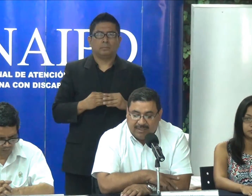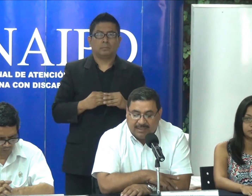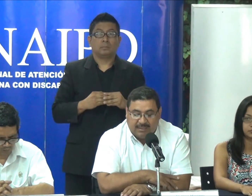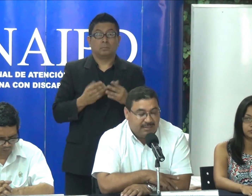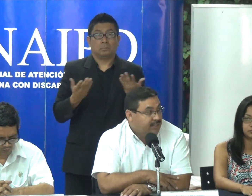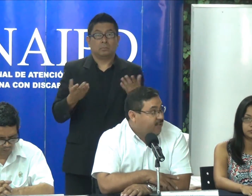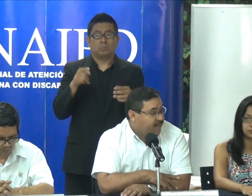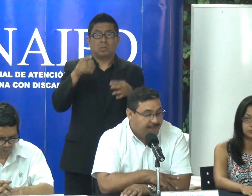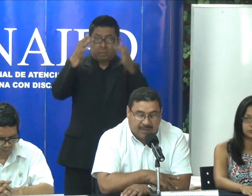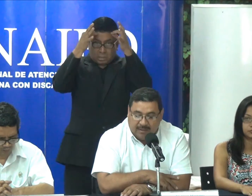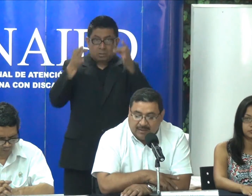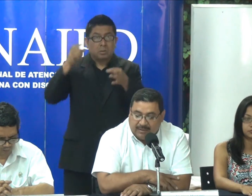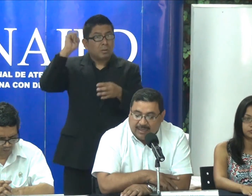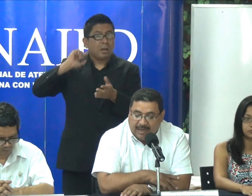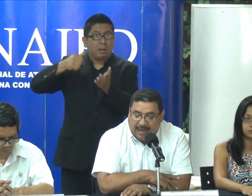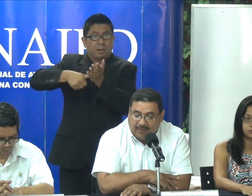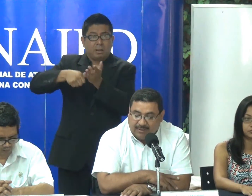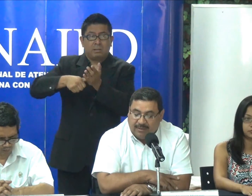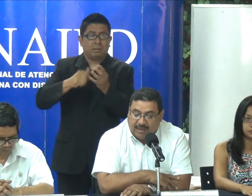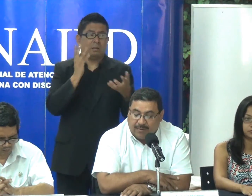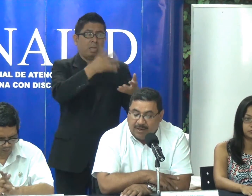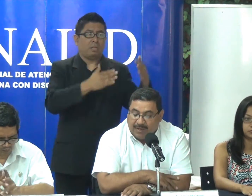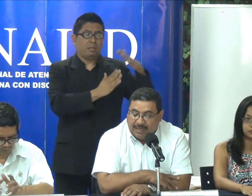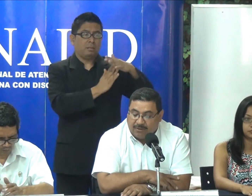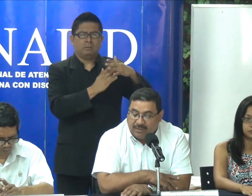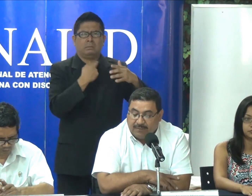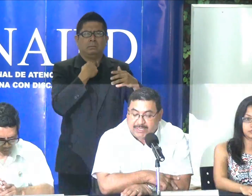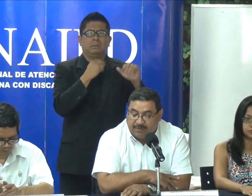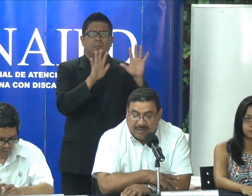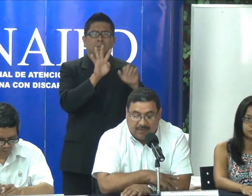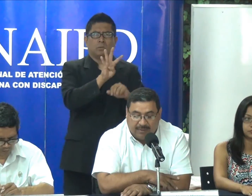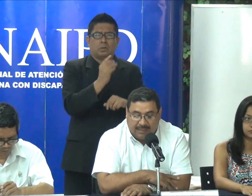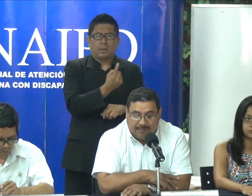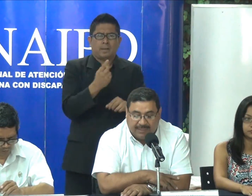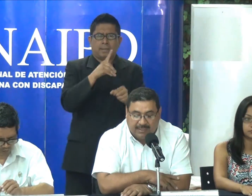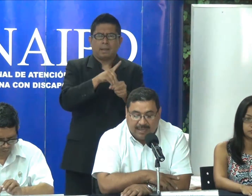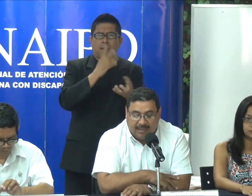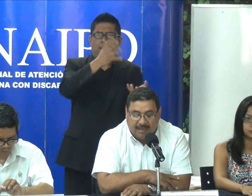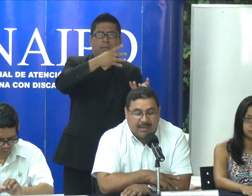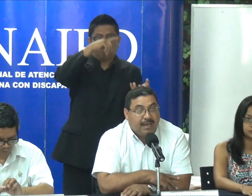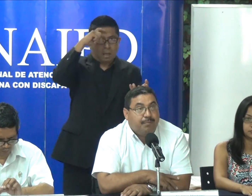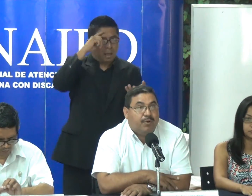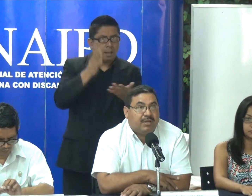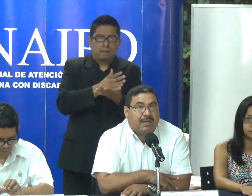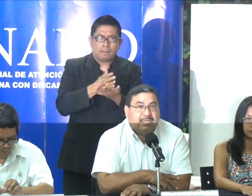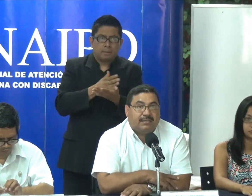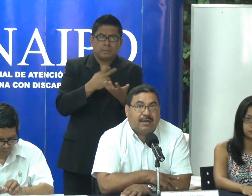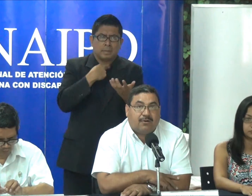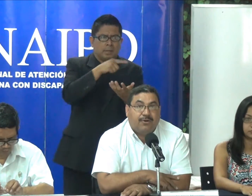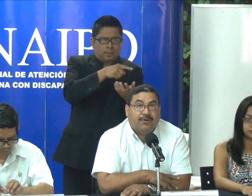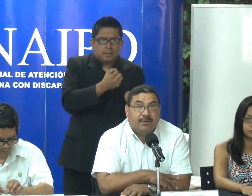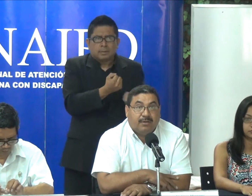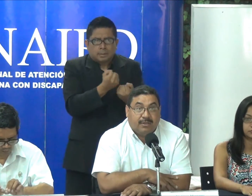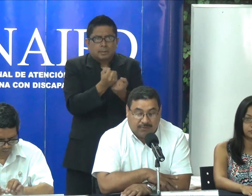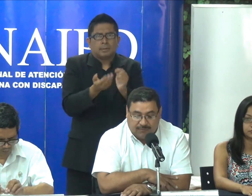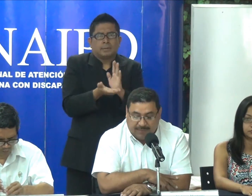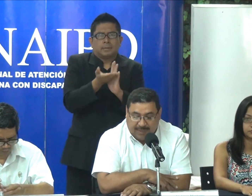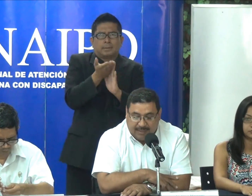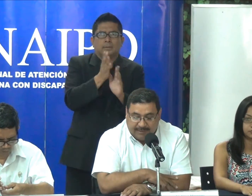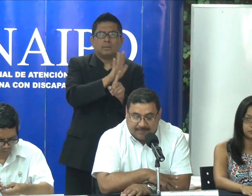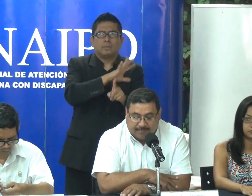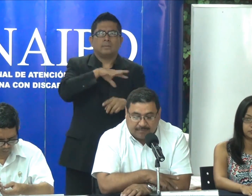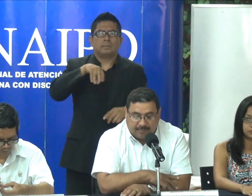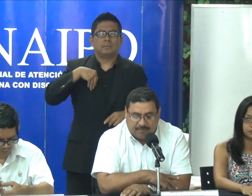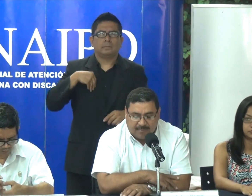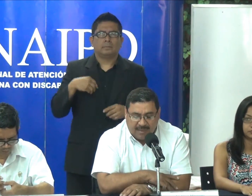que con dicha decisión se ha dejado sin trabajo a 14 personas con discapacidad que aportan al desarrollo de sus